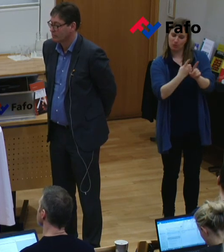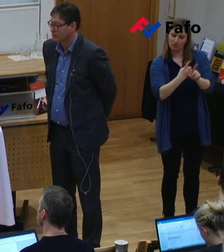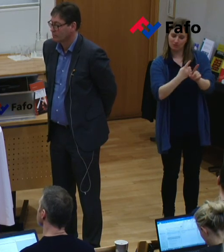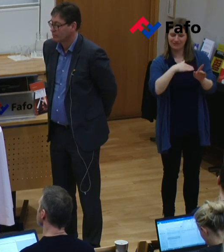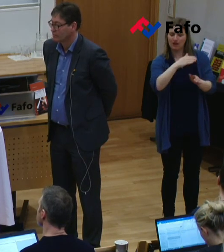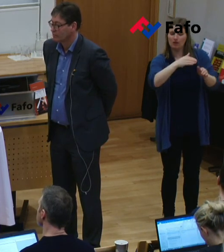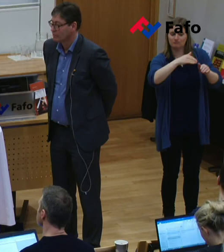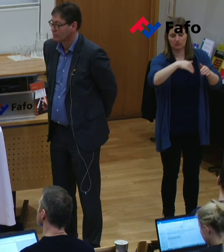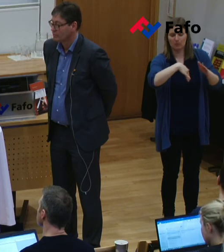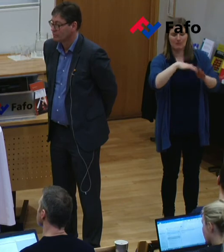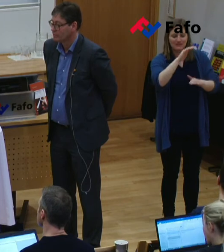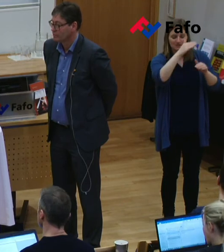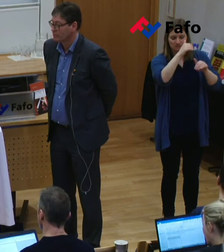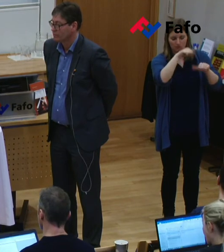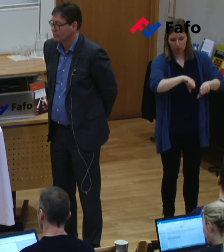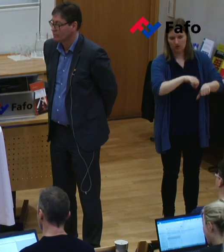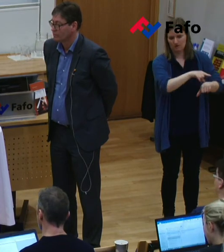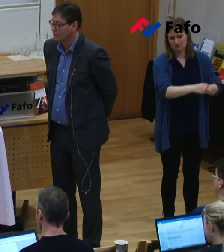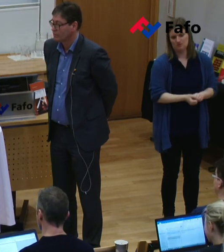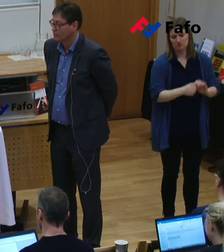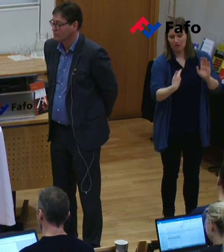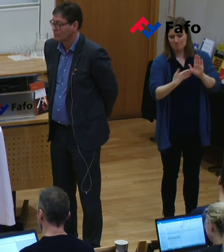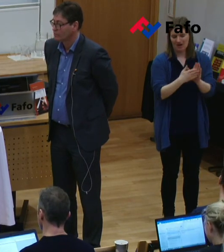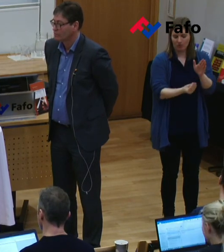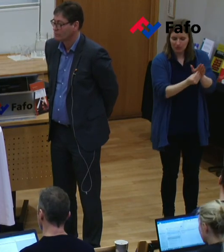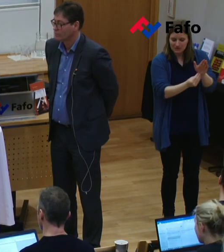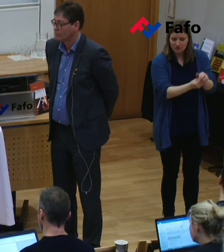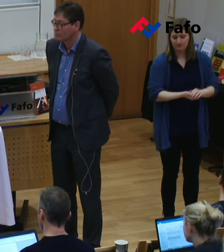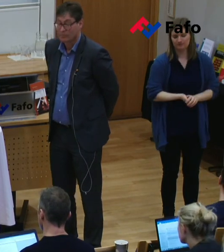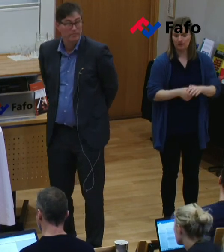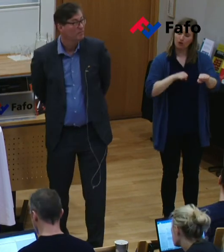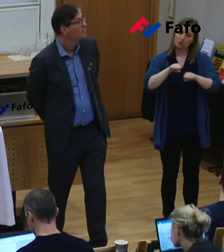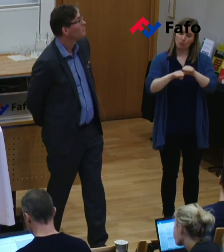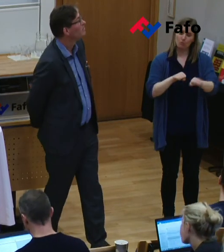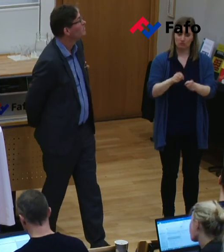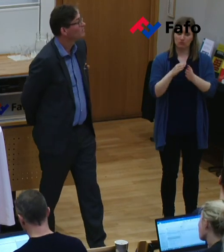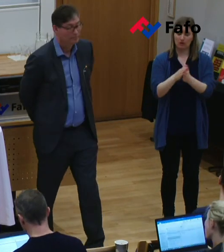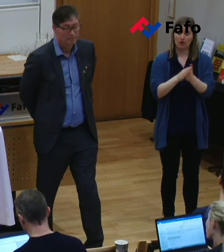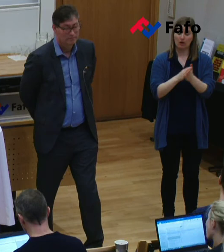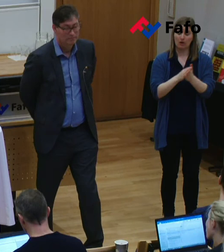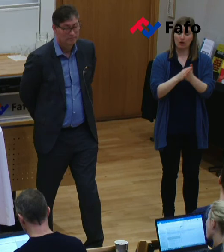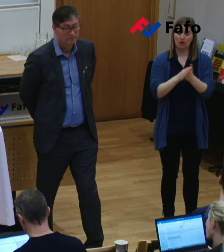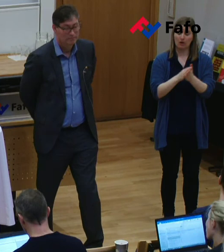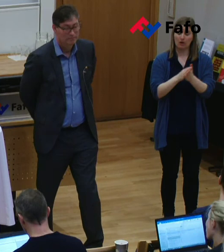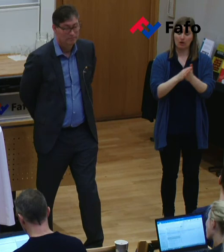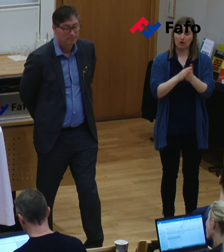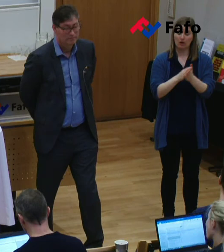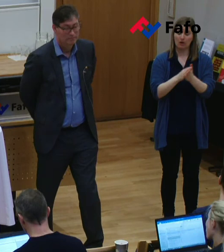dårligste som med i å bistå. Kommuner rapporterer at de står veldig alene.